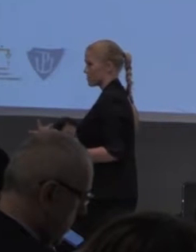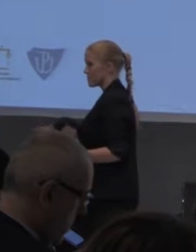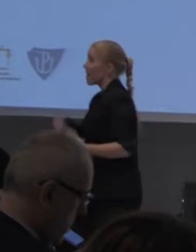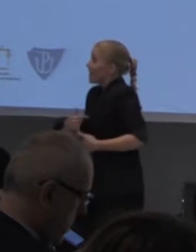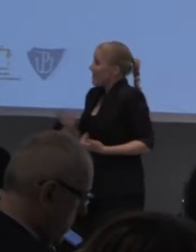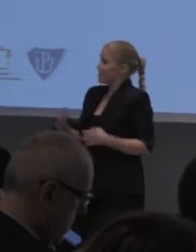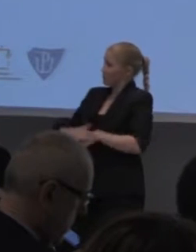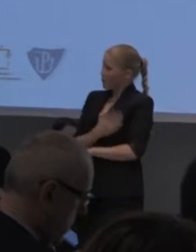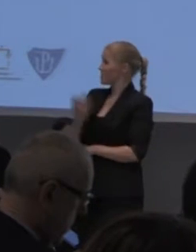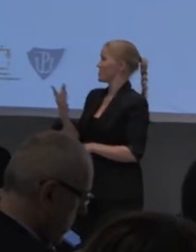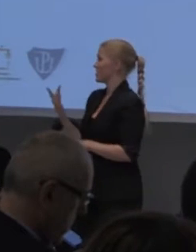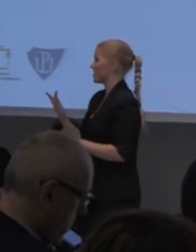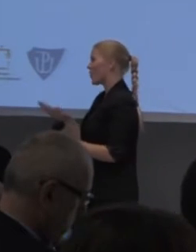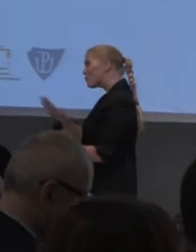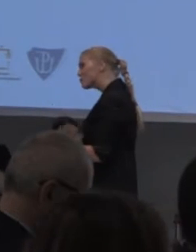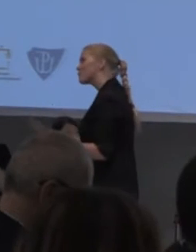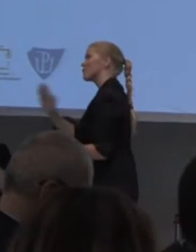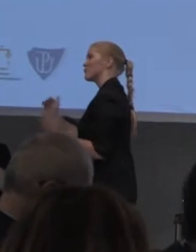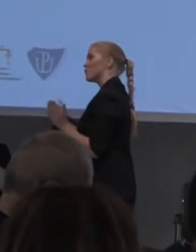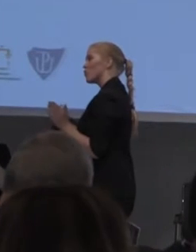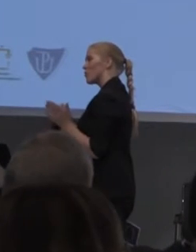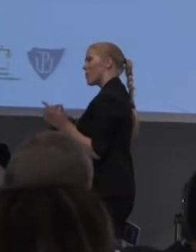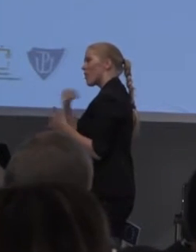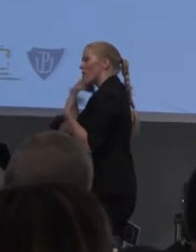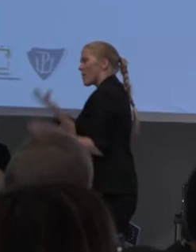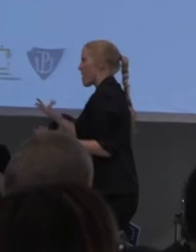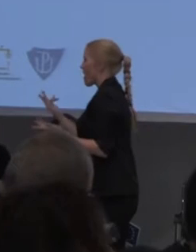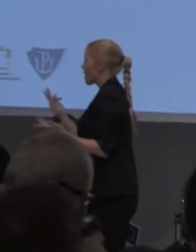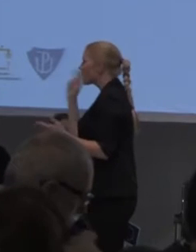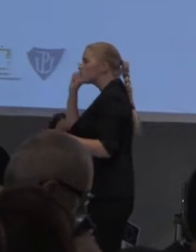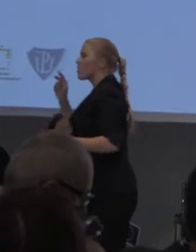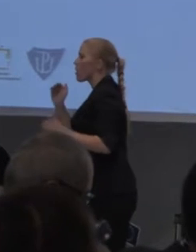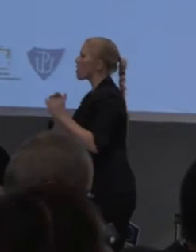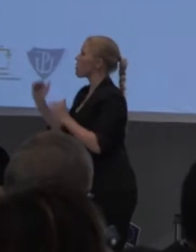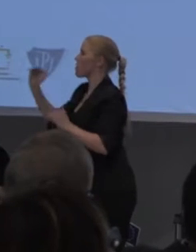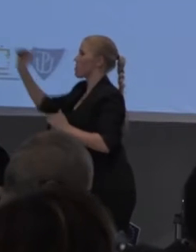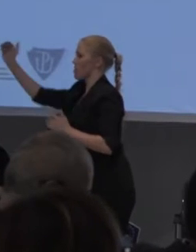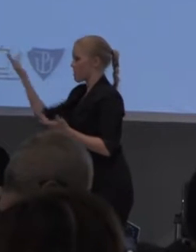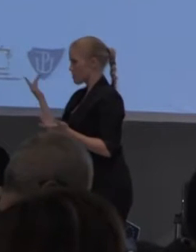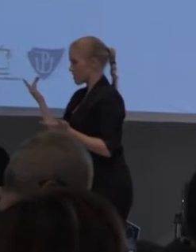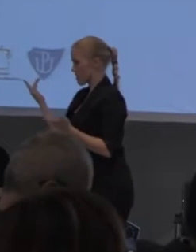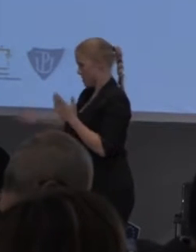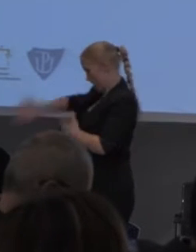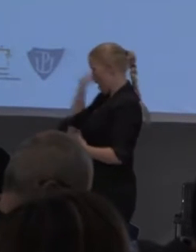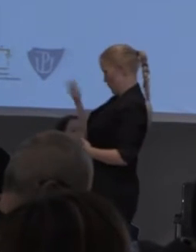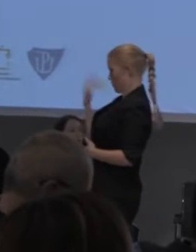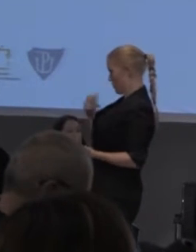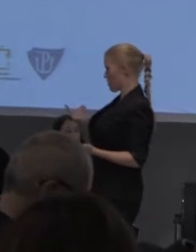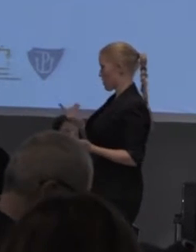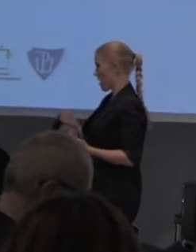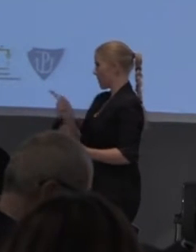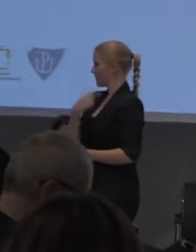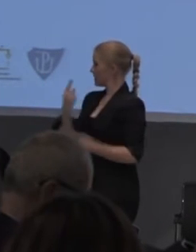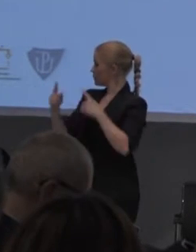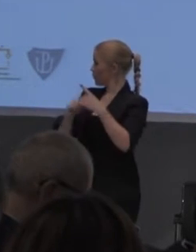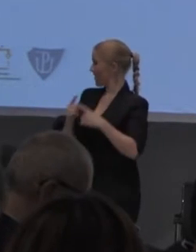směsí podezření, jak to vlastně je. A pak slyšíme ty politiky, kteří vlastně jako říkají, podívejte, pojďme, vždy to